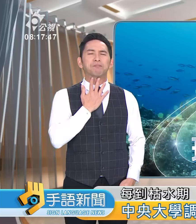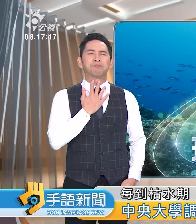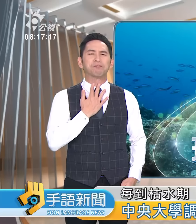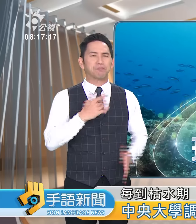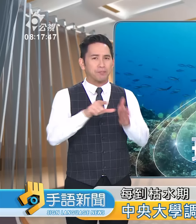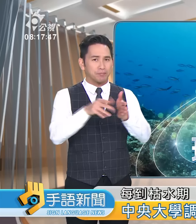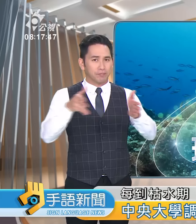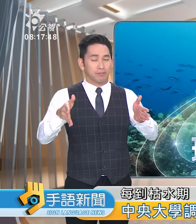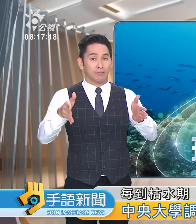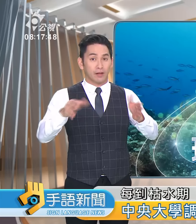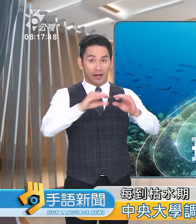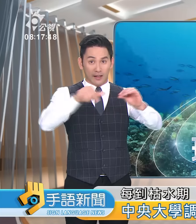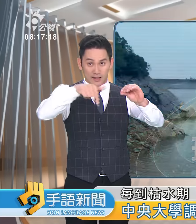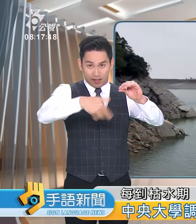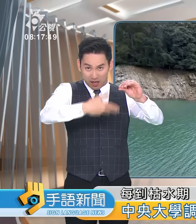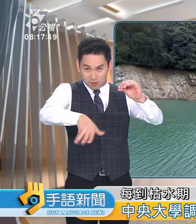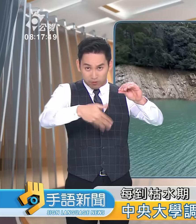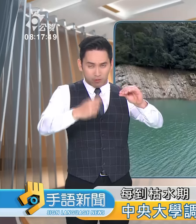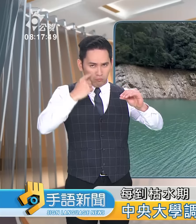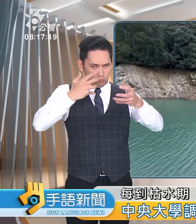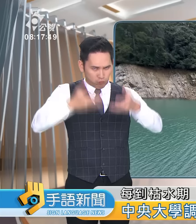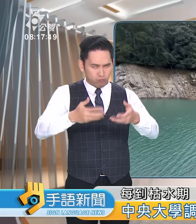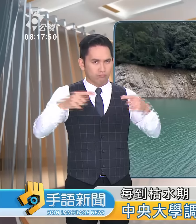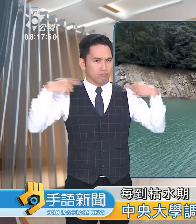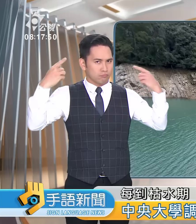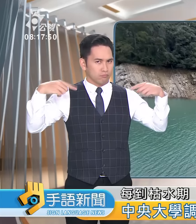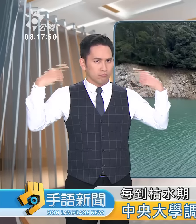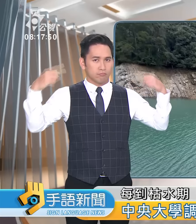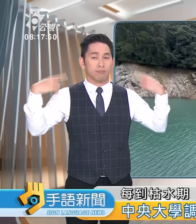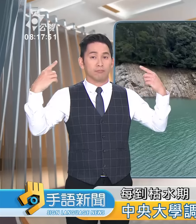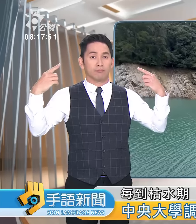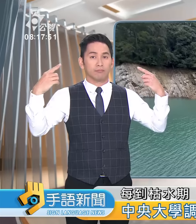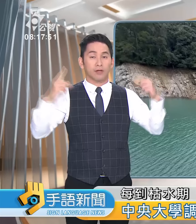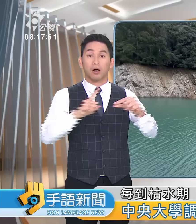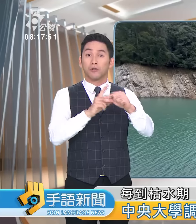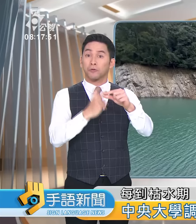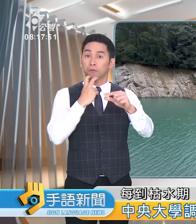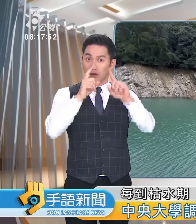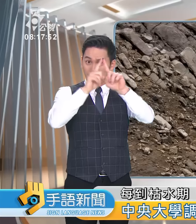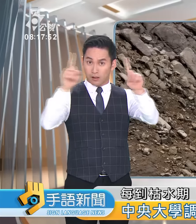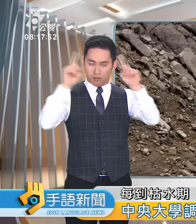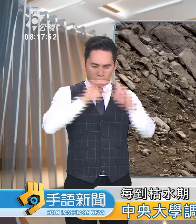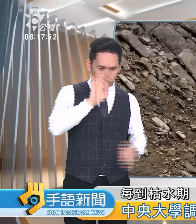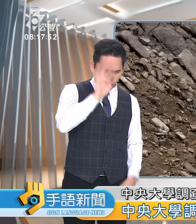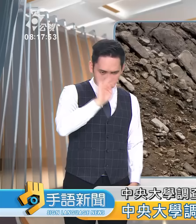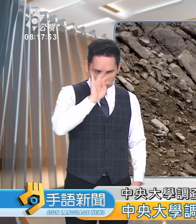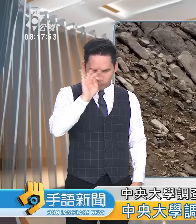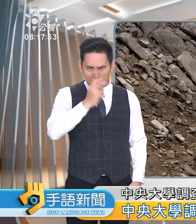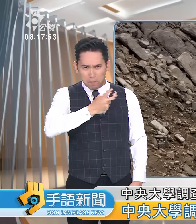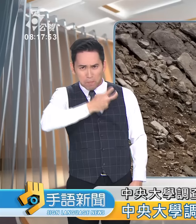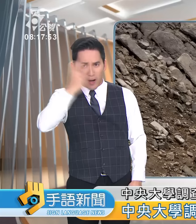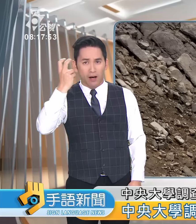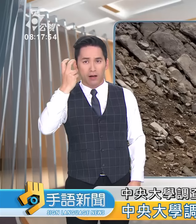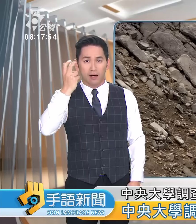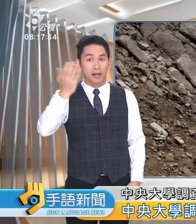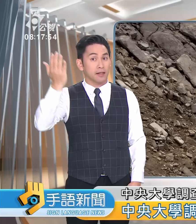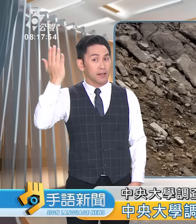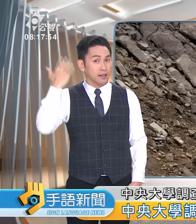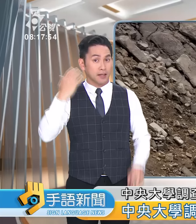每到枯水期，地下水解旱成为探讨议题。中央大学调查发现，